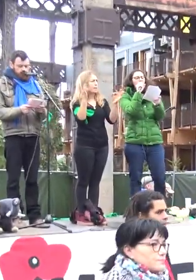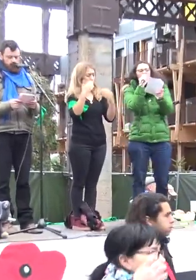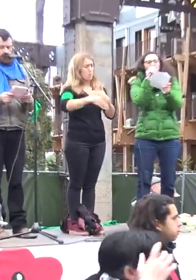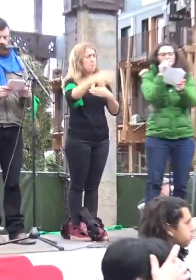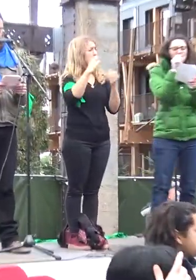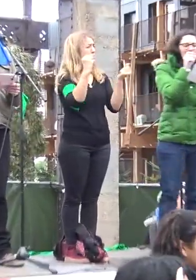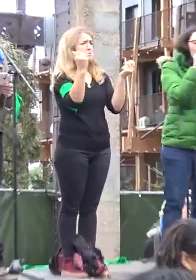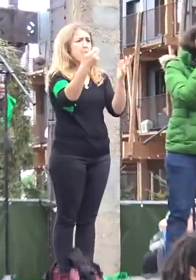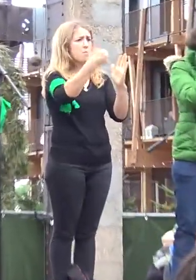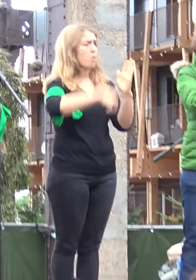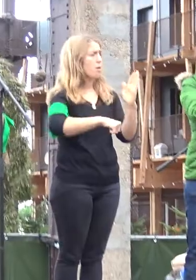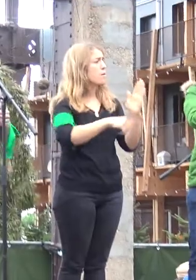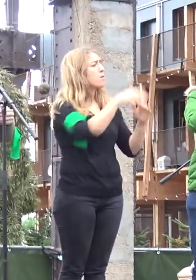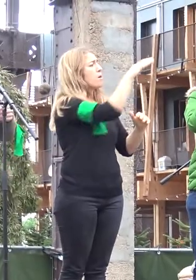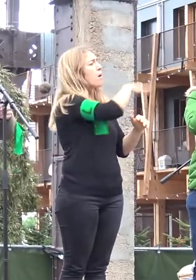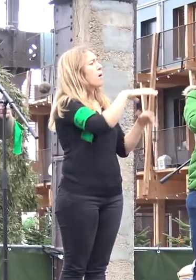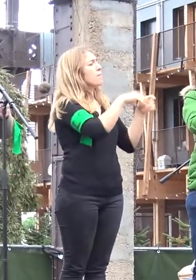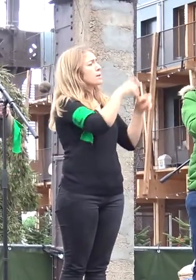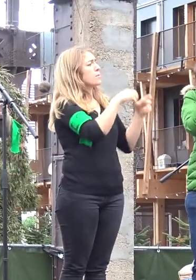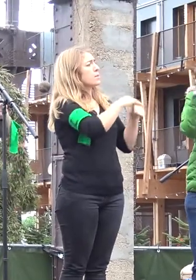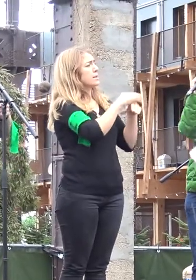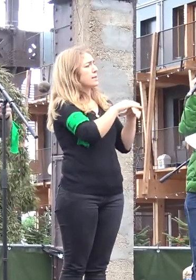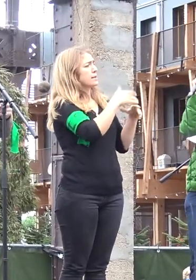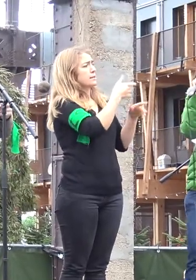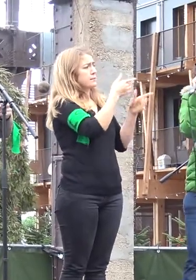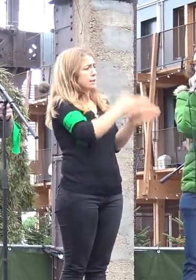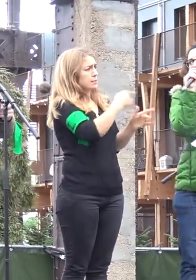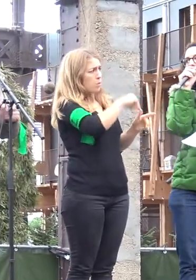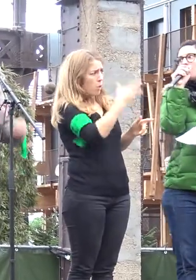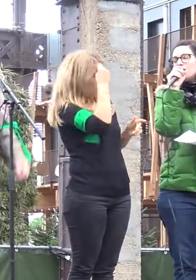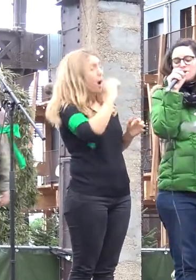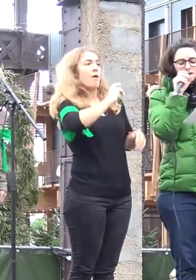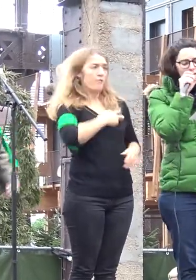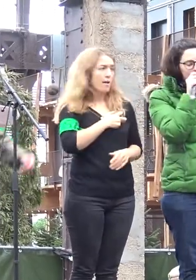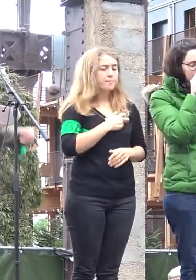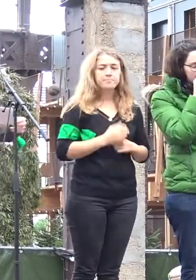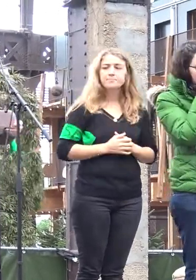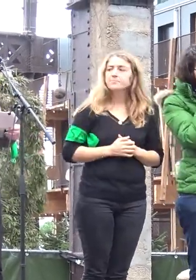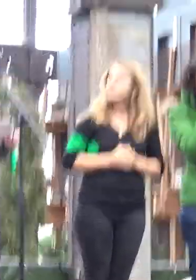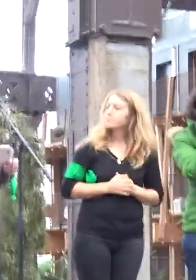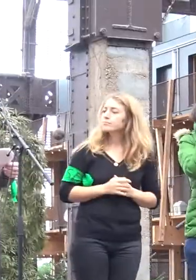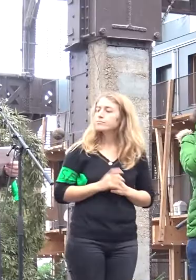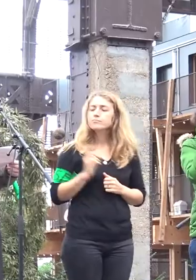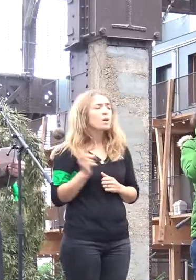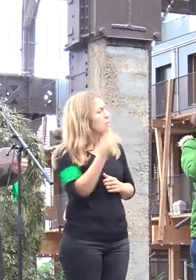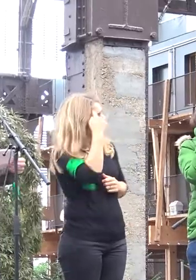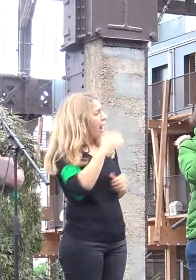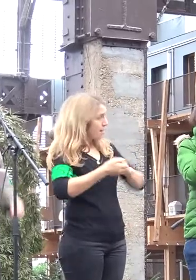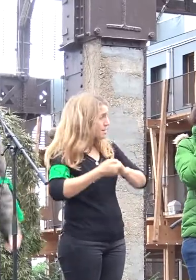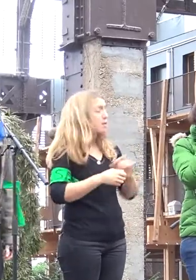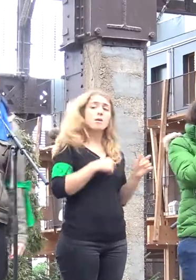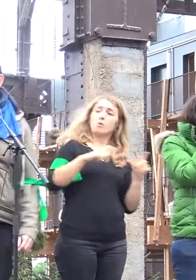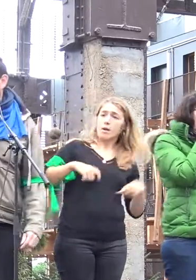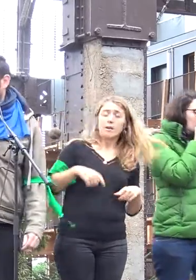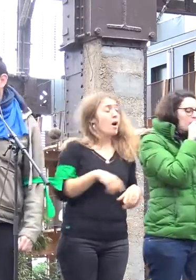mois pour que les décideurs politiques comprennent enfin. Tant que nos amis, pour que nos collègues,